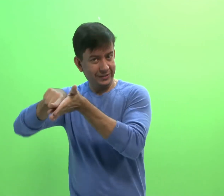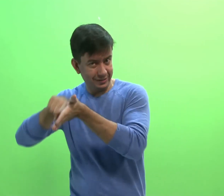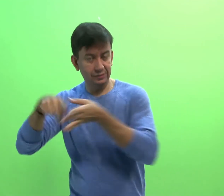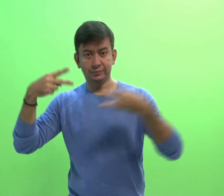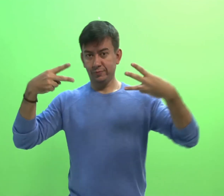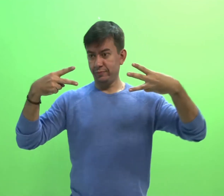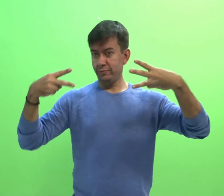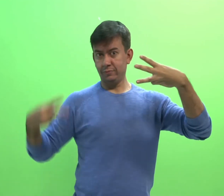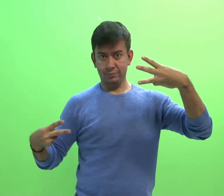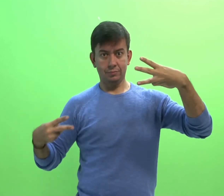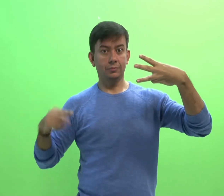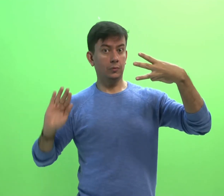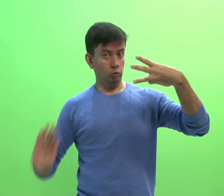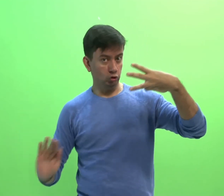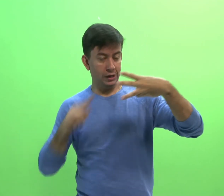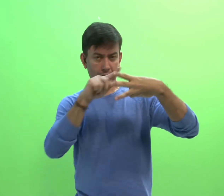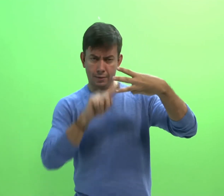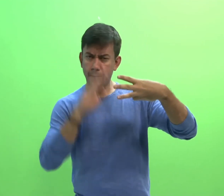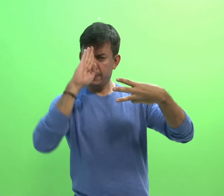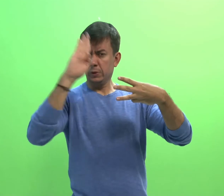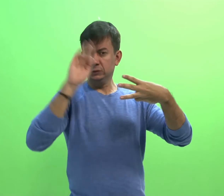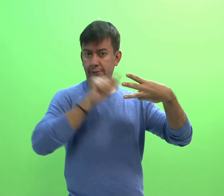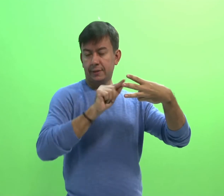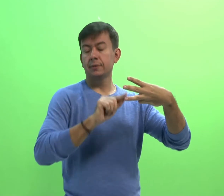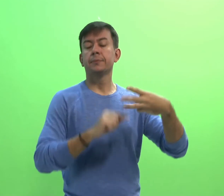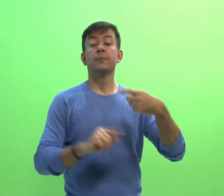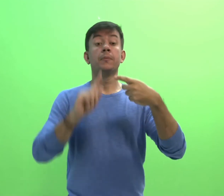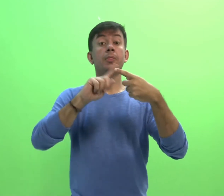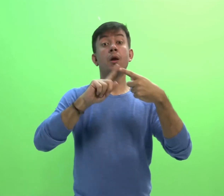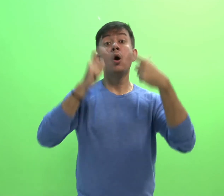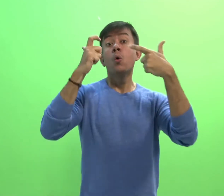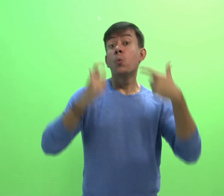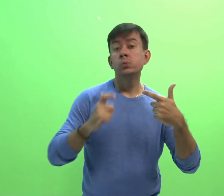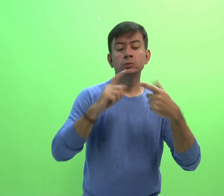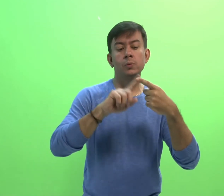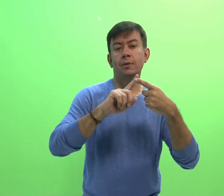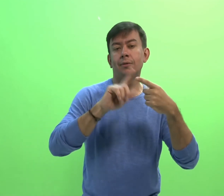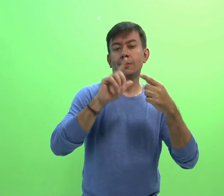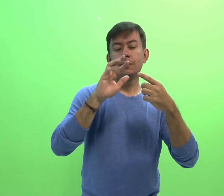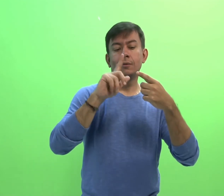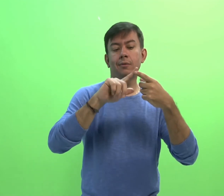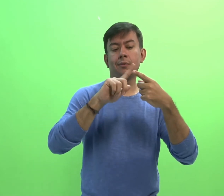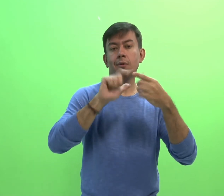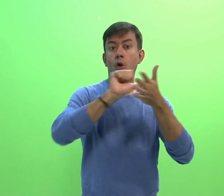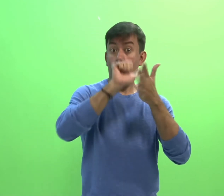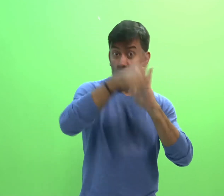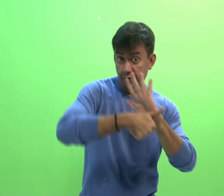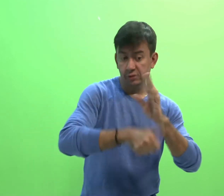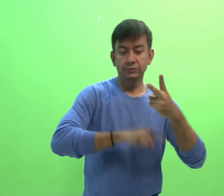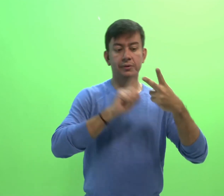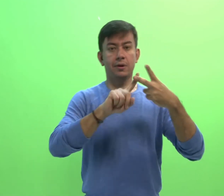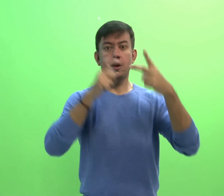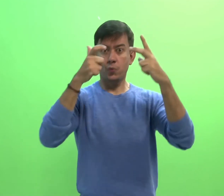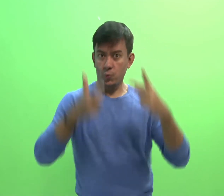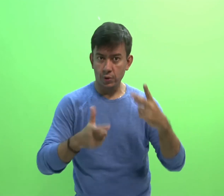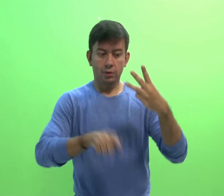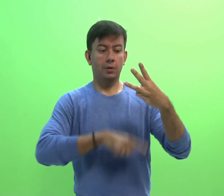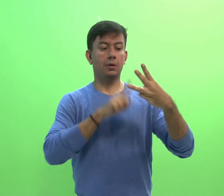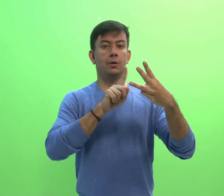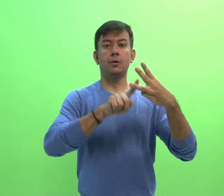itens. Focaremos na configuração de mão, na locação e no movimento. Então,